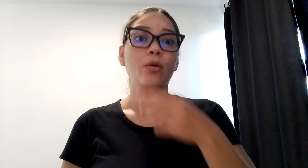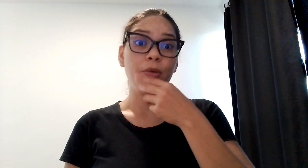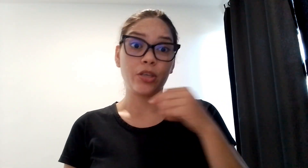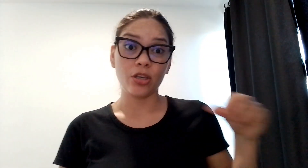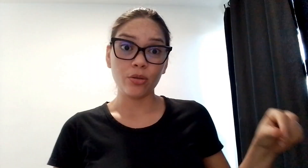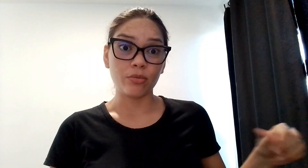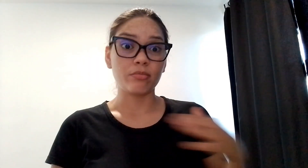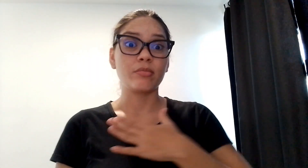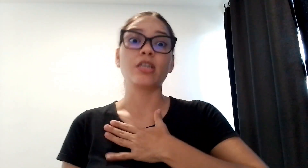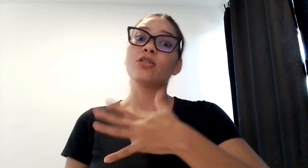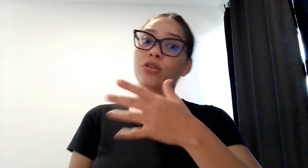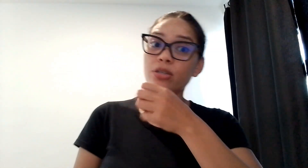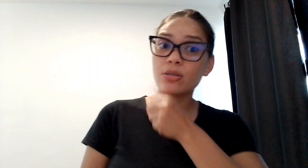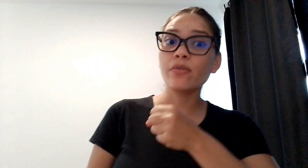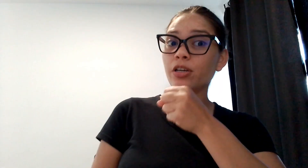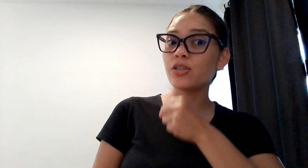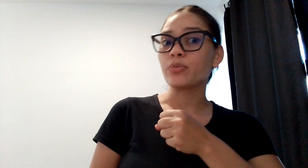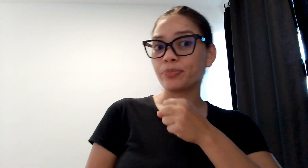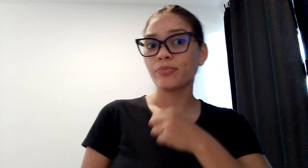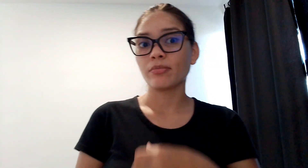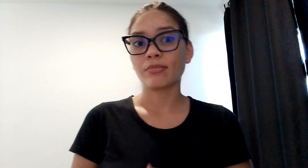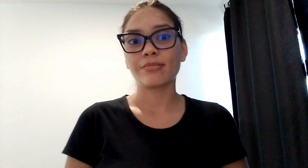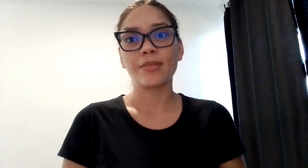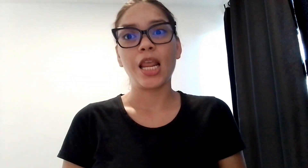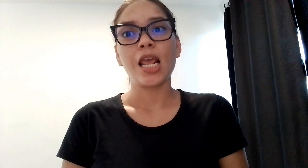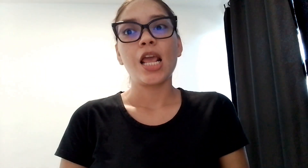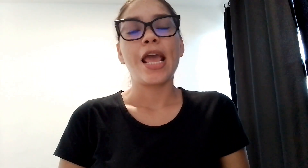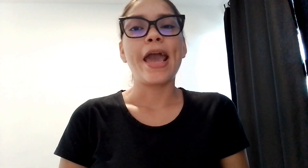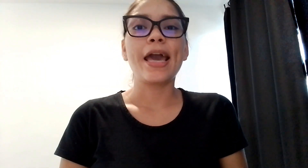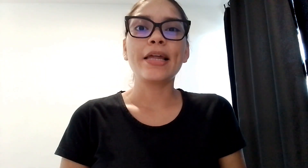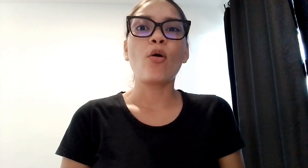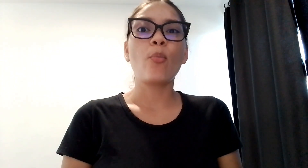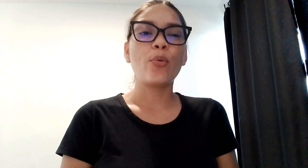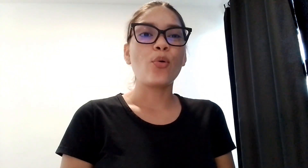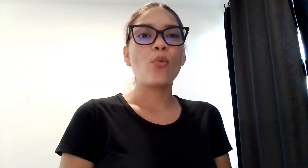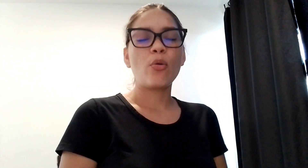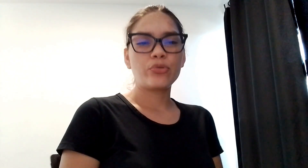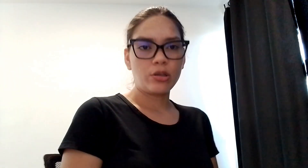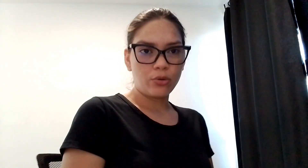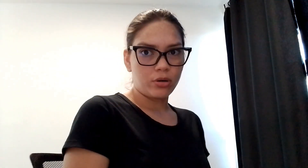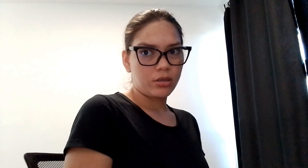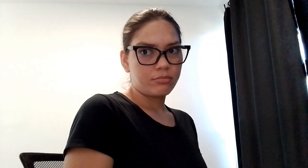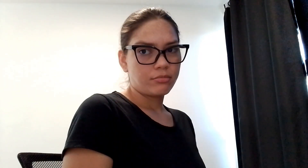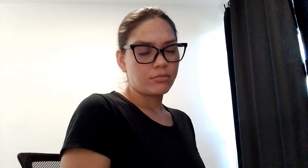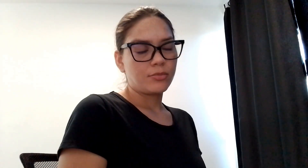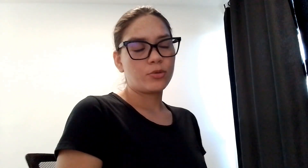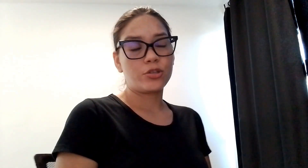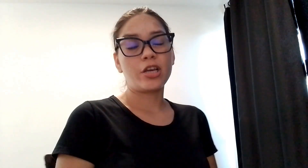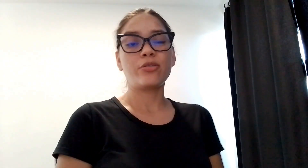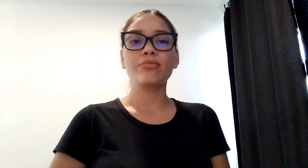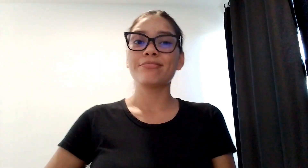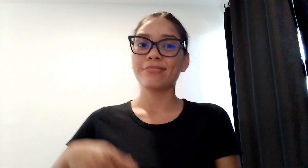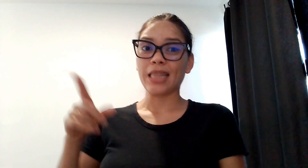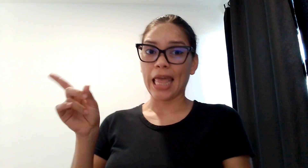O menino, ele gosta de sorvete. Ela comprou um computador. Sujeito,